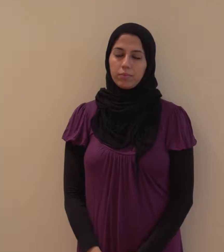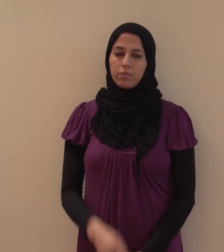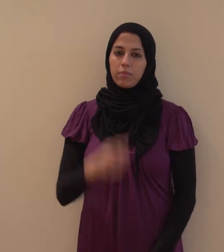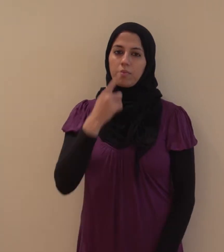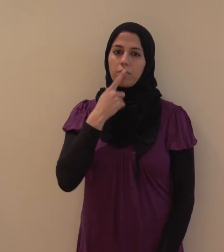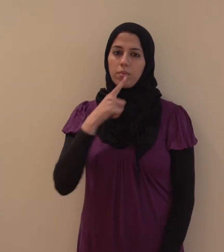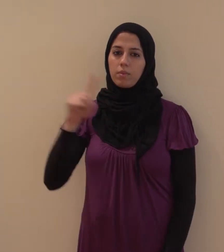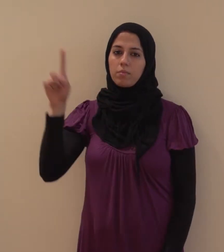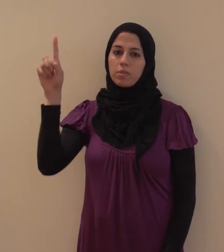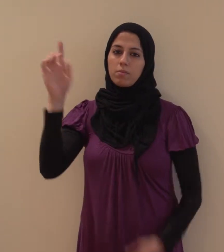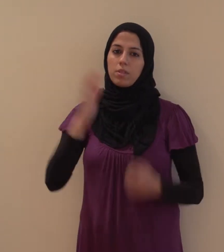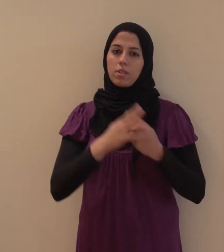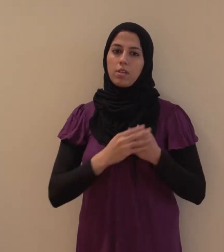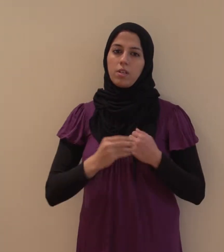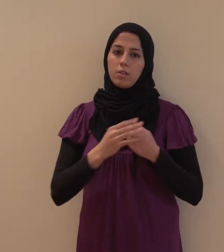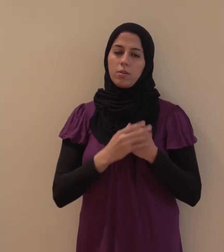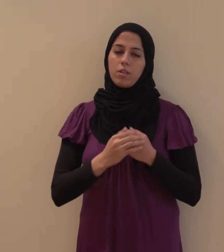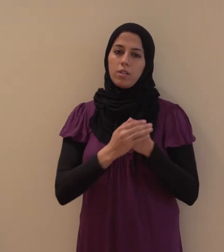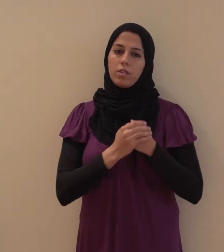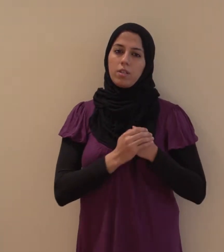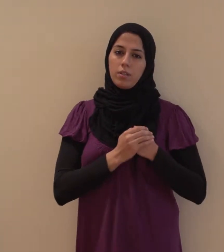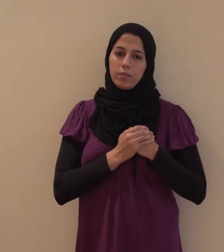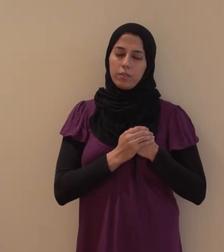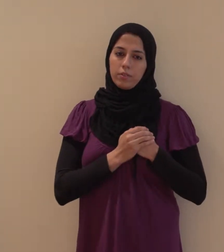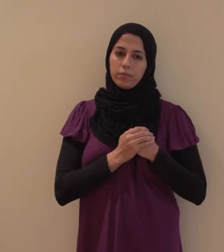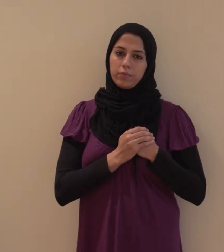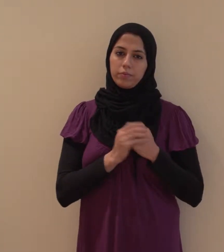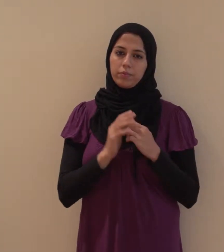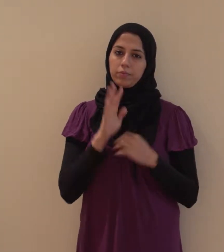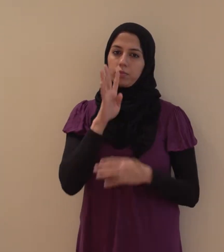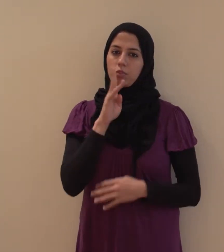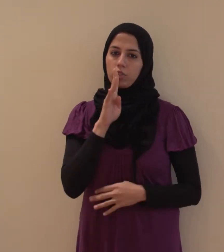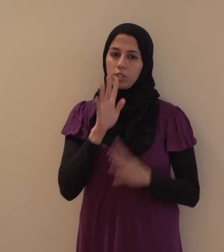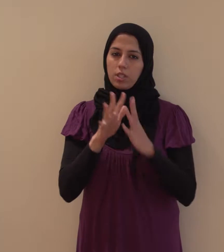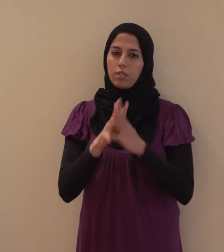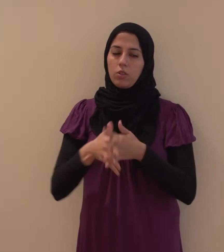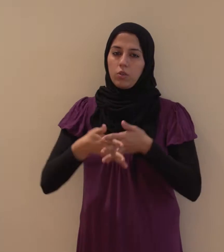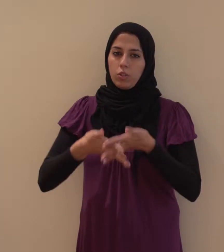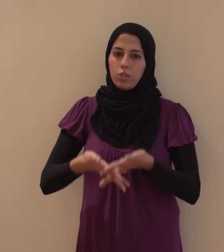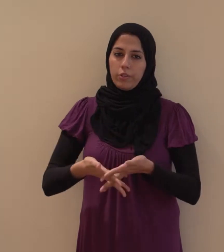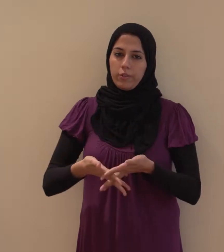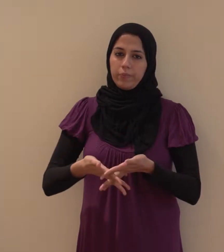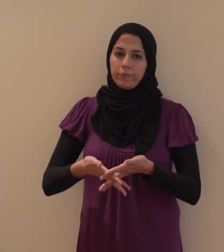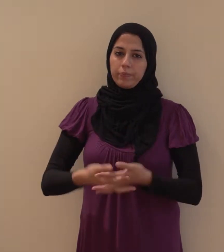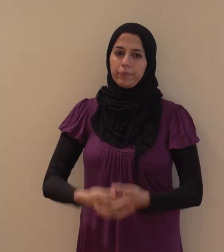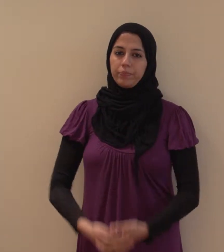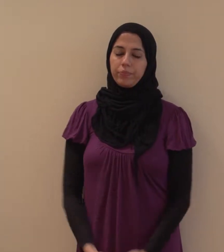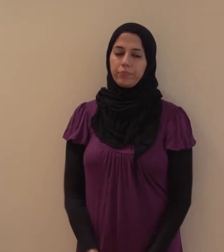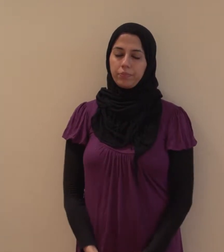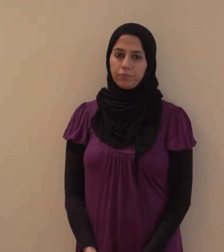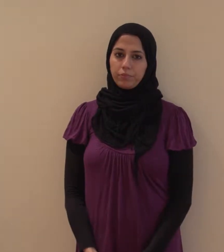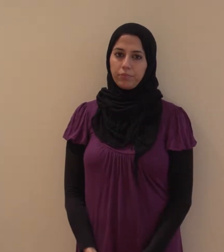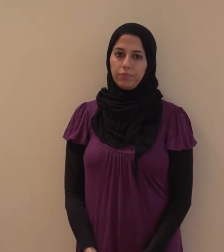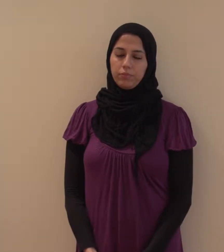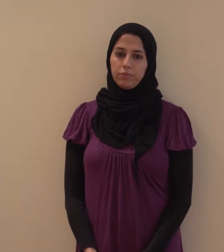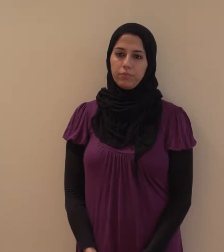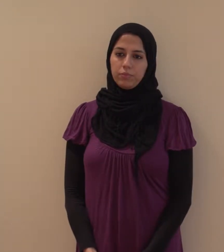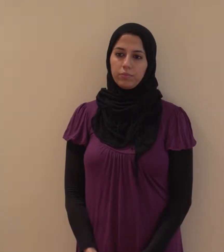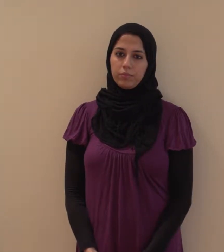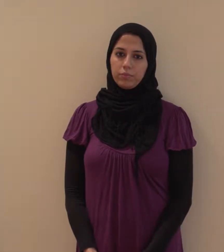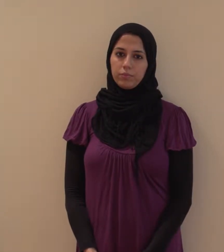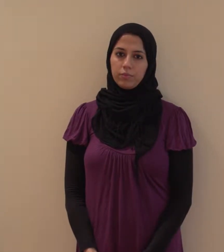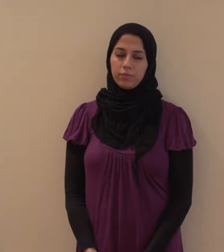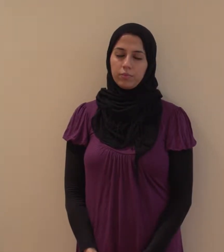Bismillahir Rahmanir Rahim. Alhamdulillahi Rabbil Alameen. Wa salatu wa salamu ala Sayyidil Anbiya wal Mursaleen wa ala alihi wa